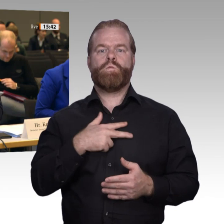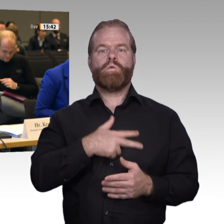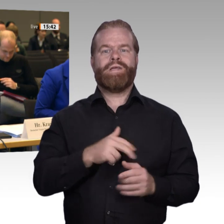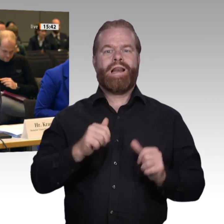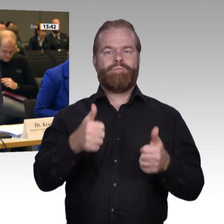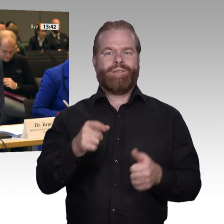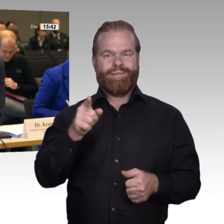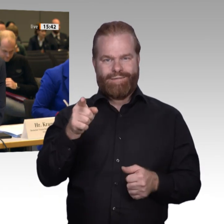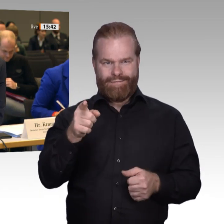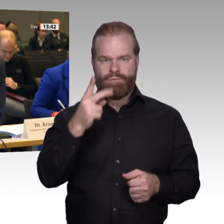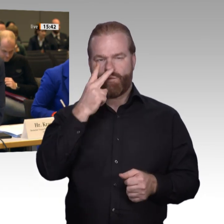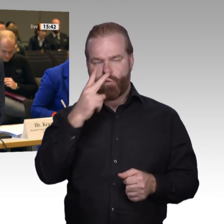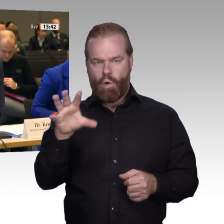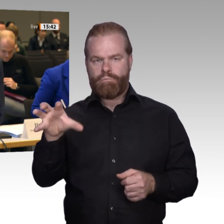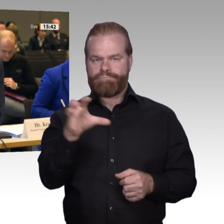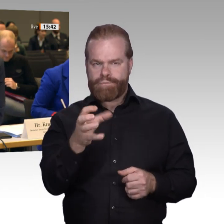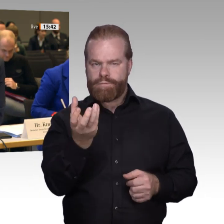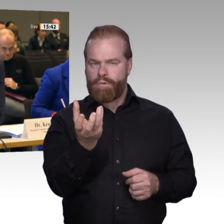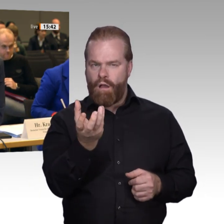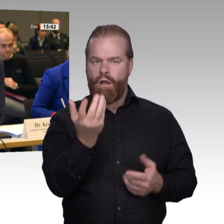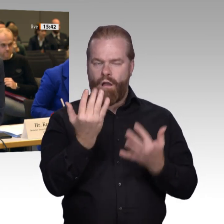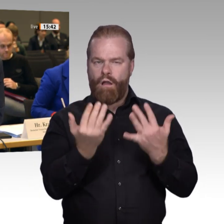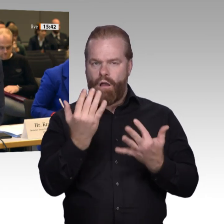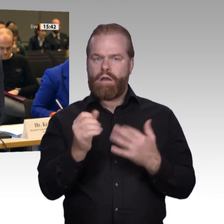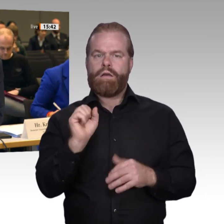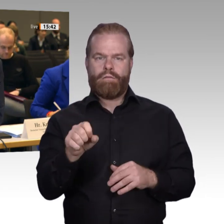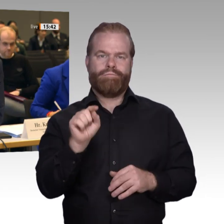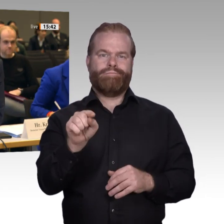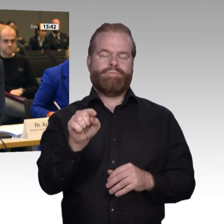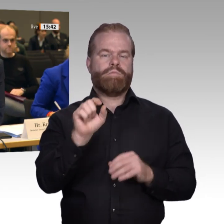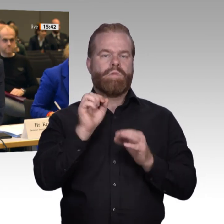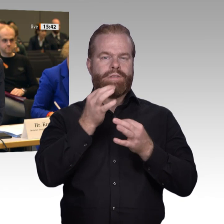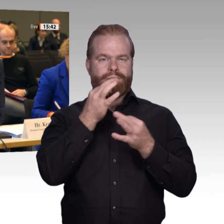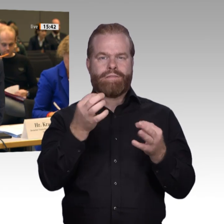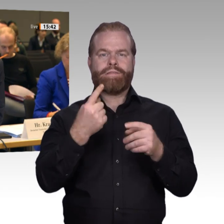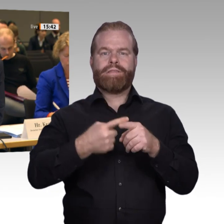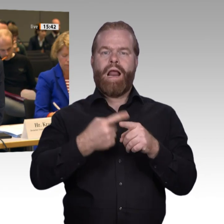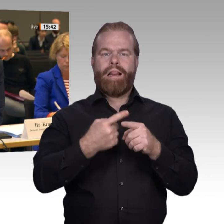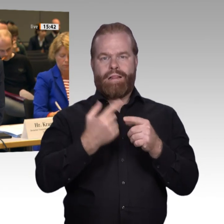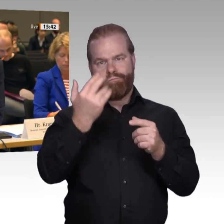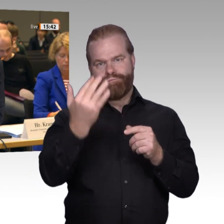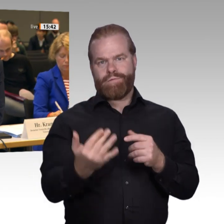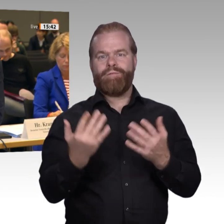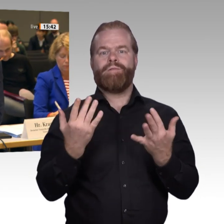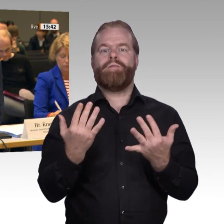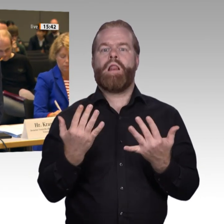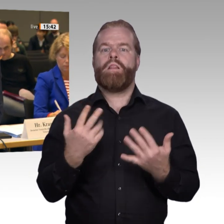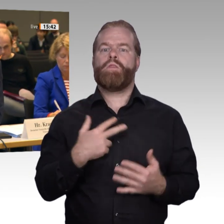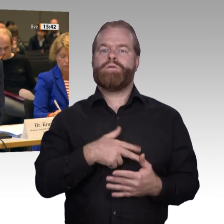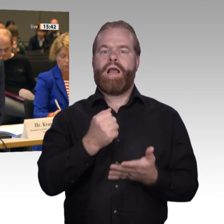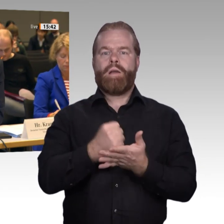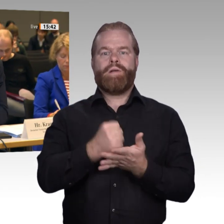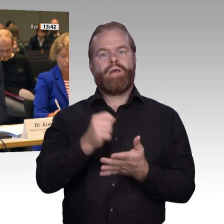viel die Sozialämter an Einnahmen erzielen durch die Heranziehung von Unterhaltsverpflichteten. Also